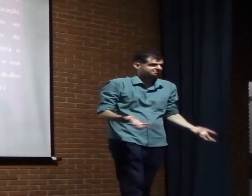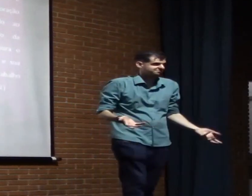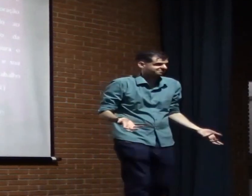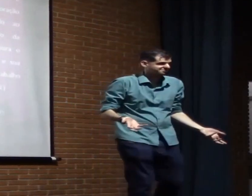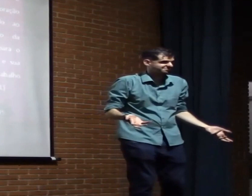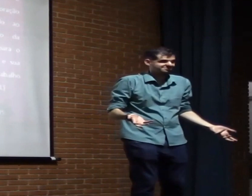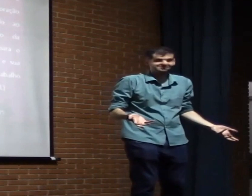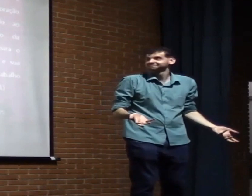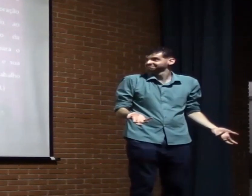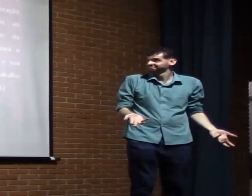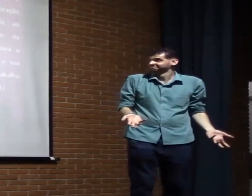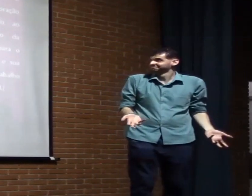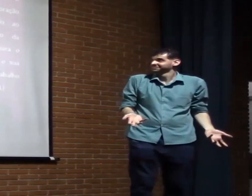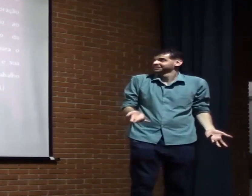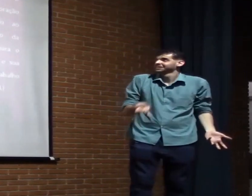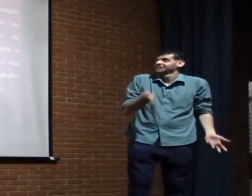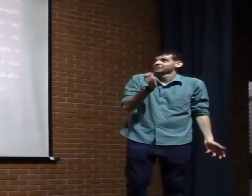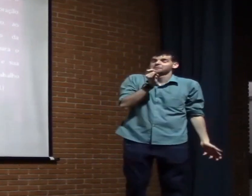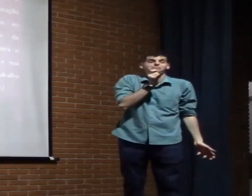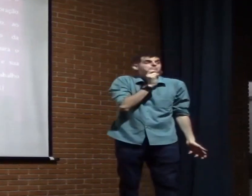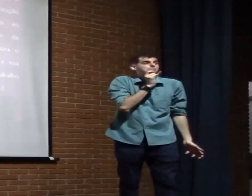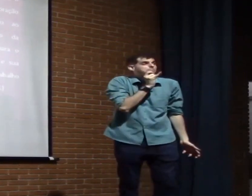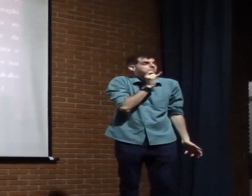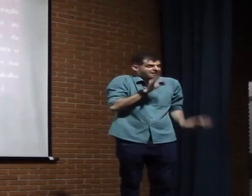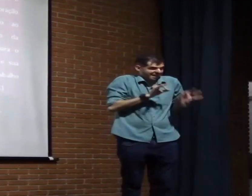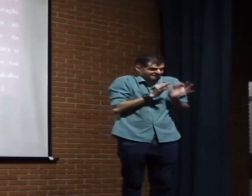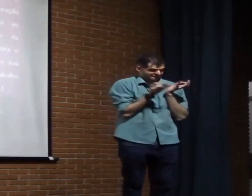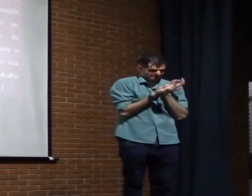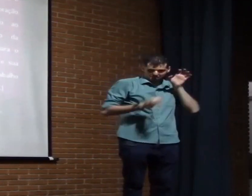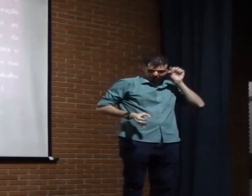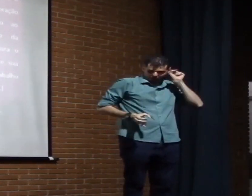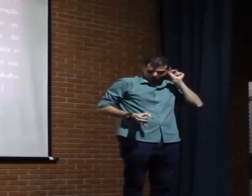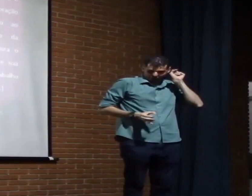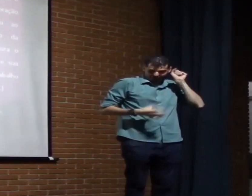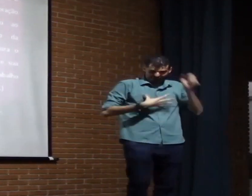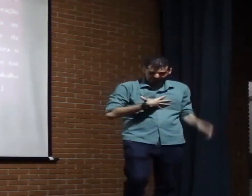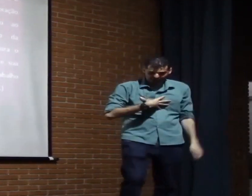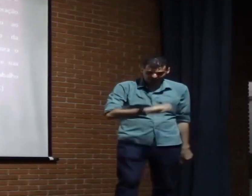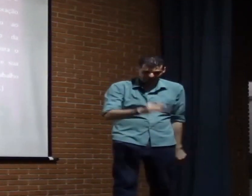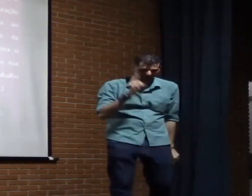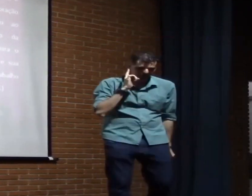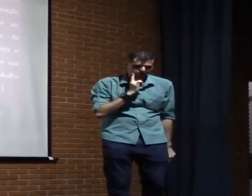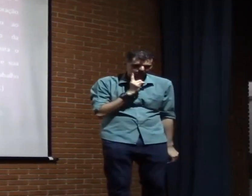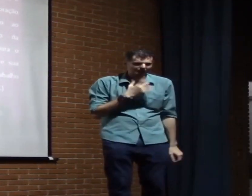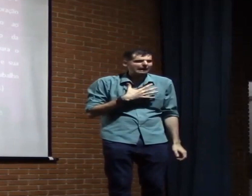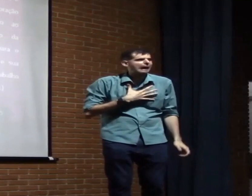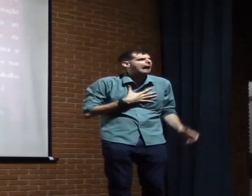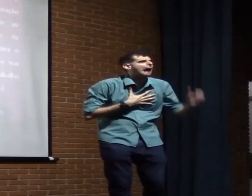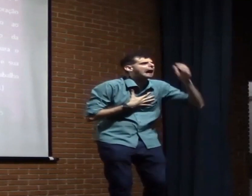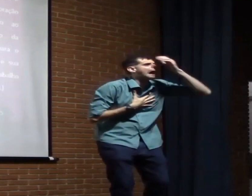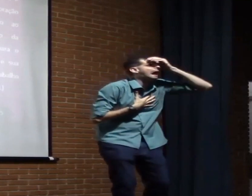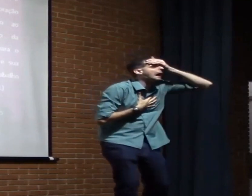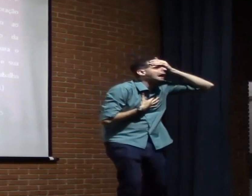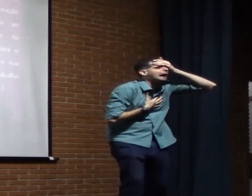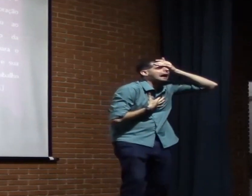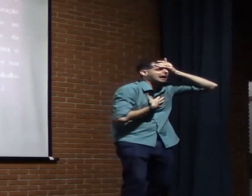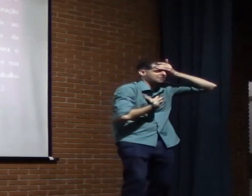meio de gestos, por meio de sinalização, a língua de sinais, ele também vai conseguir se desenvolver. Agora pensem bem, se